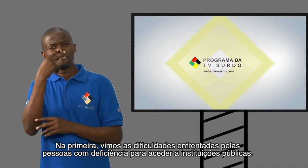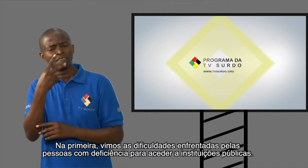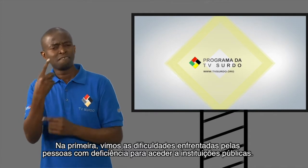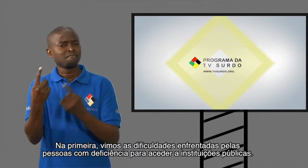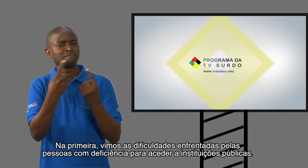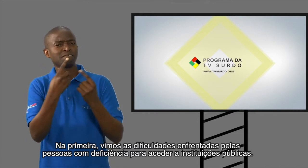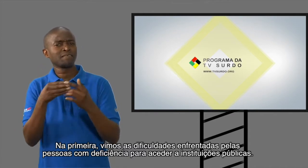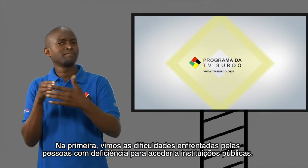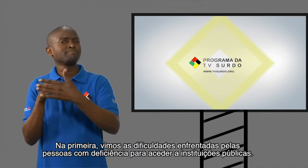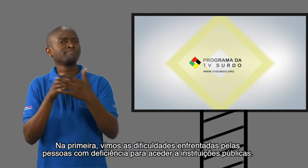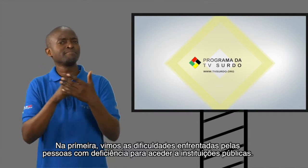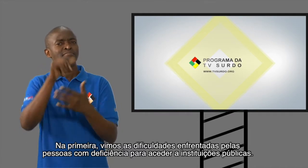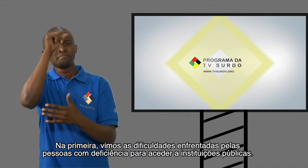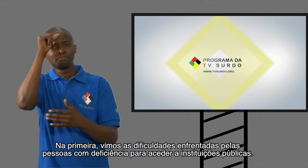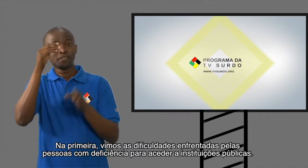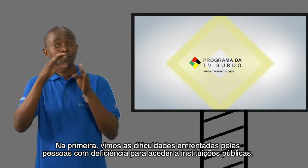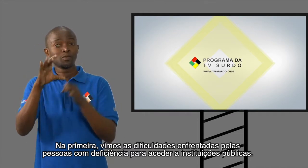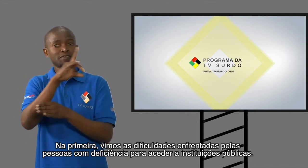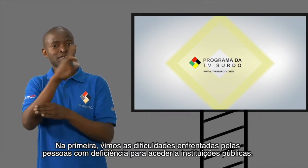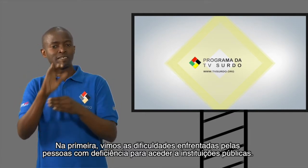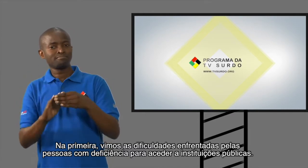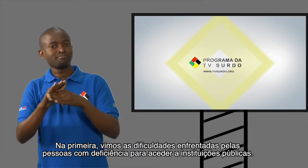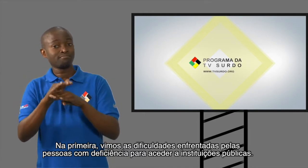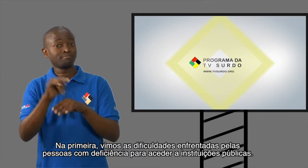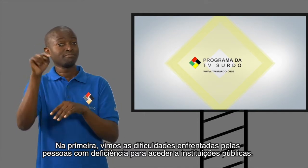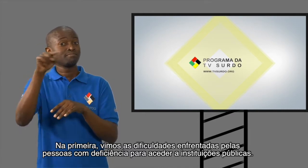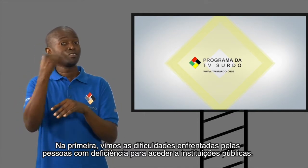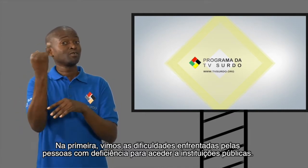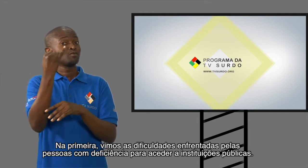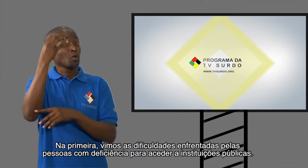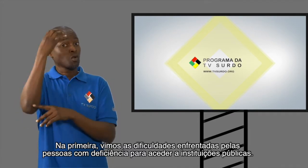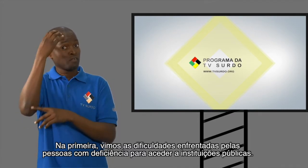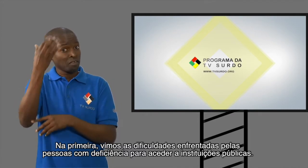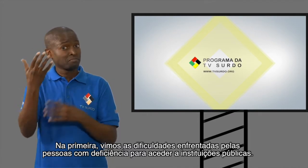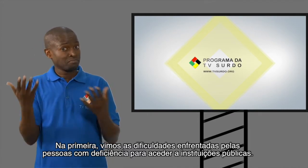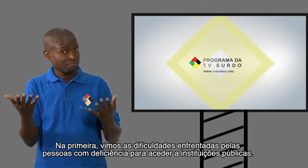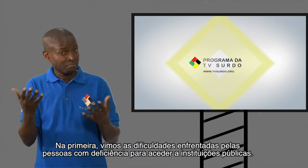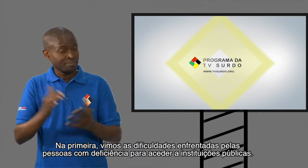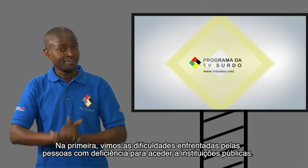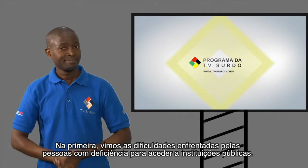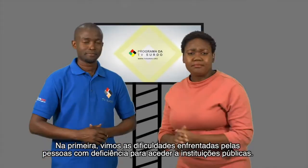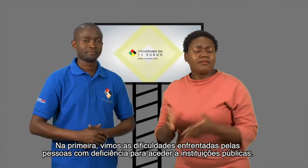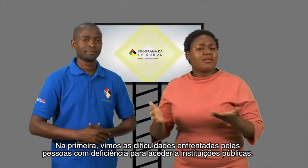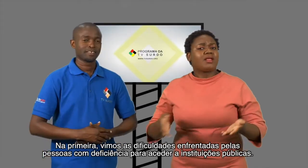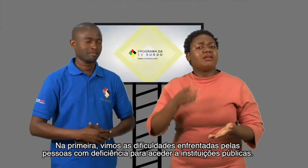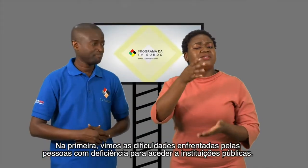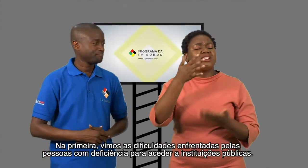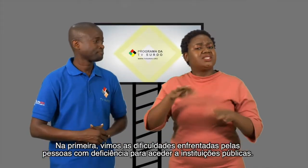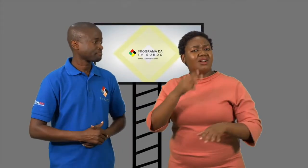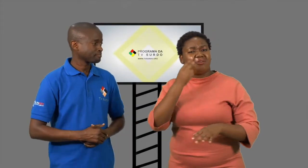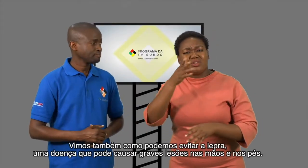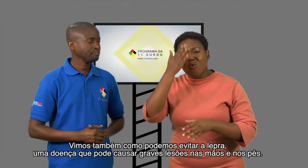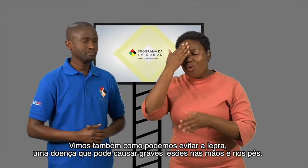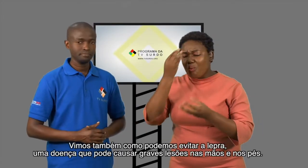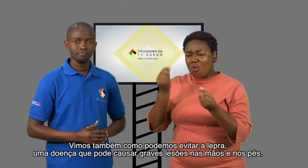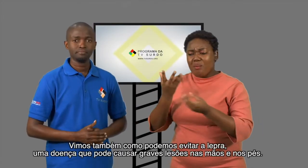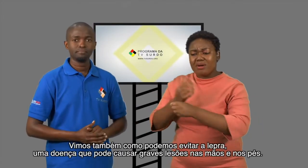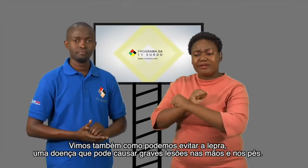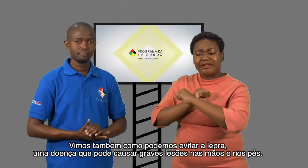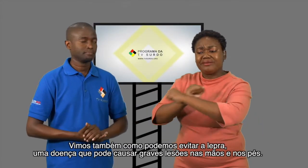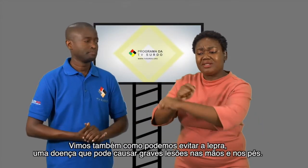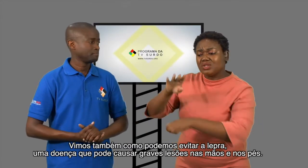dificuldades enfrentadas pelas pessoas com deficiência para acederem a instituições públicas.